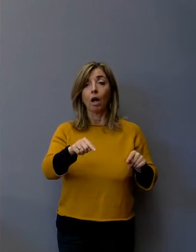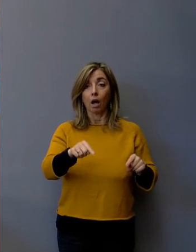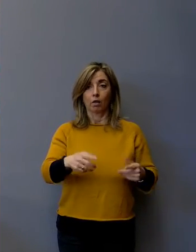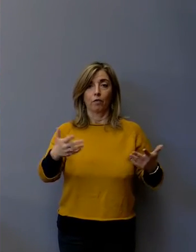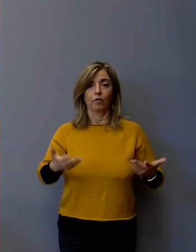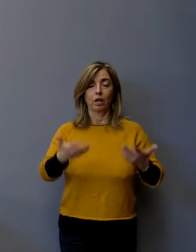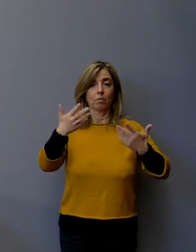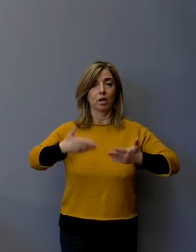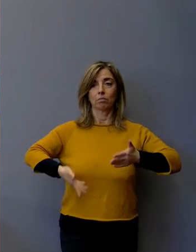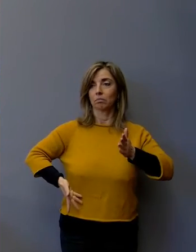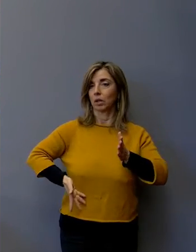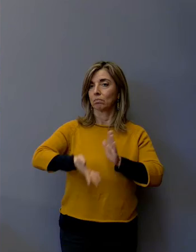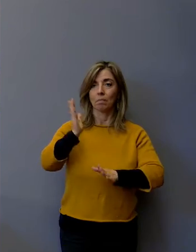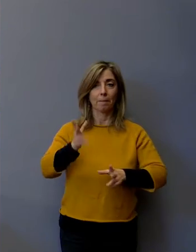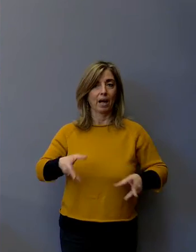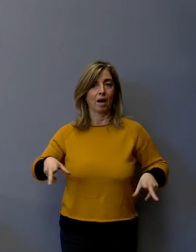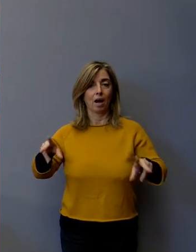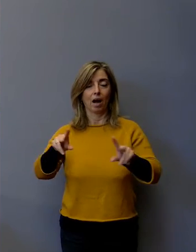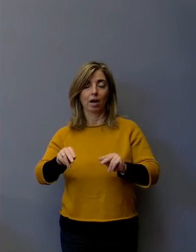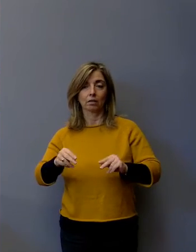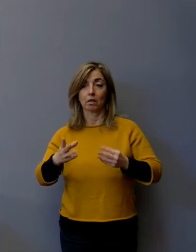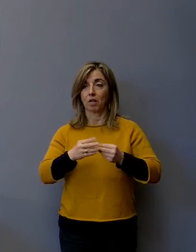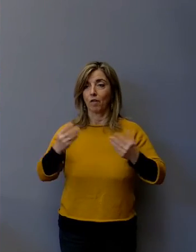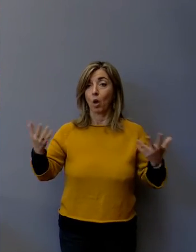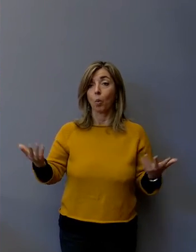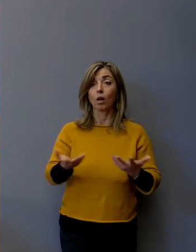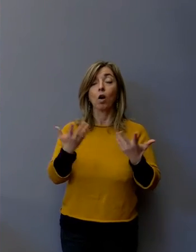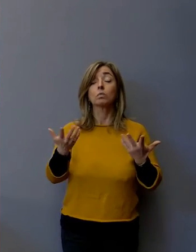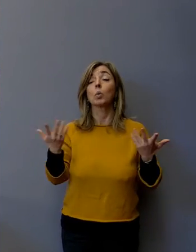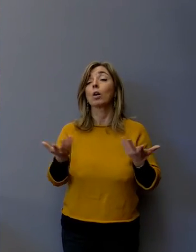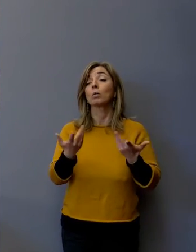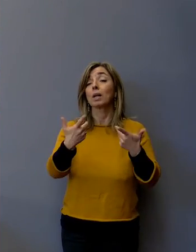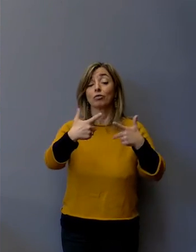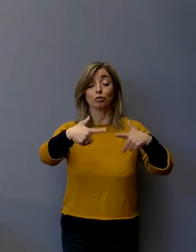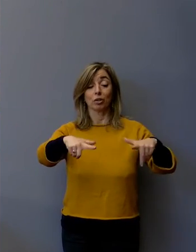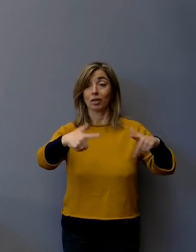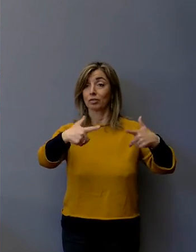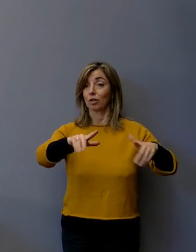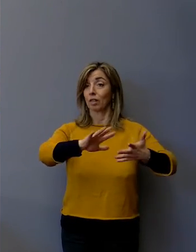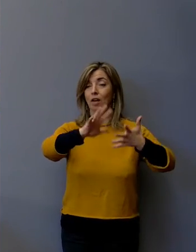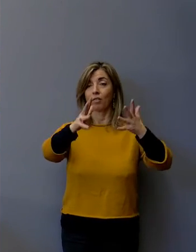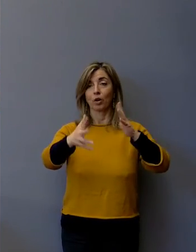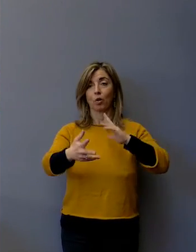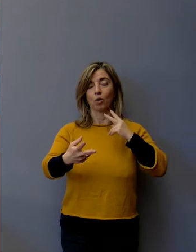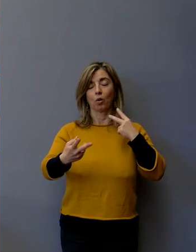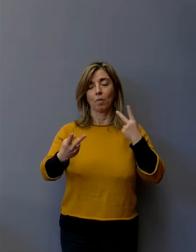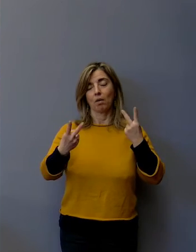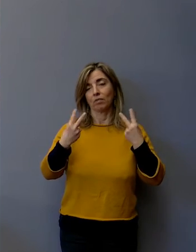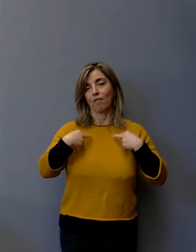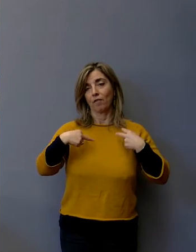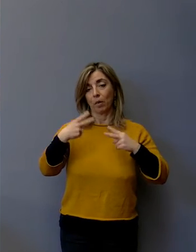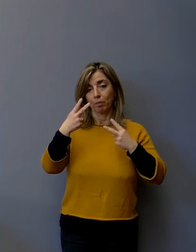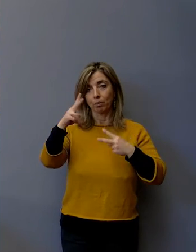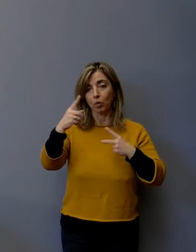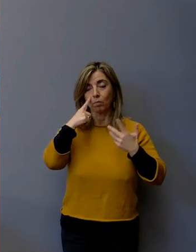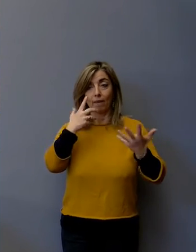delle cose per la città delle cose per renderla più vivibile più attrattiva più bella più